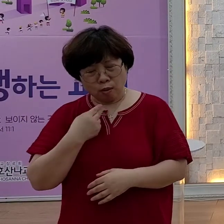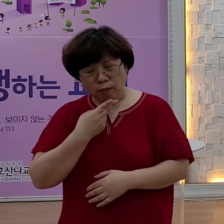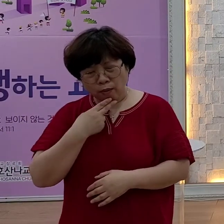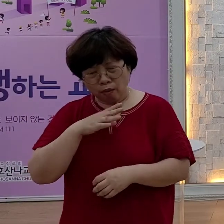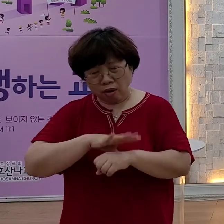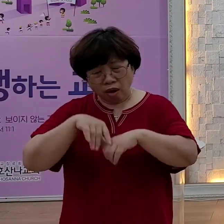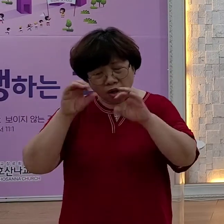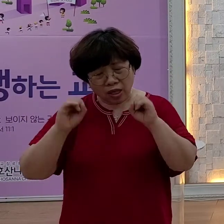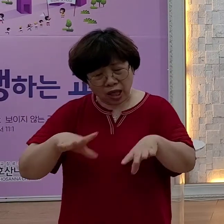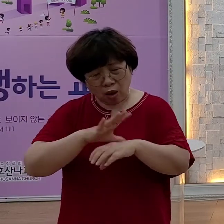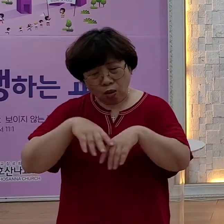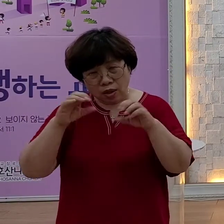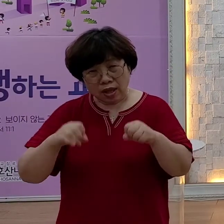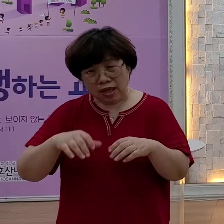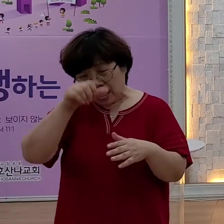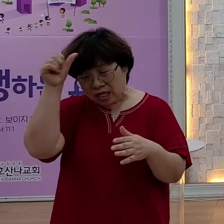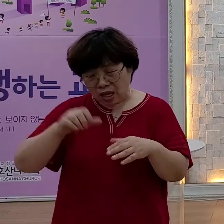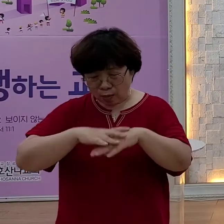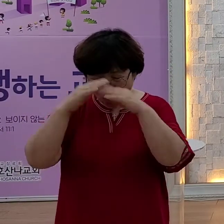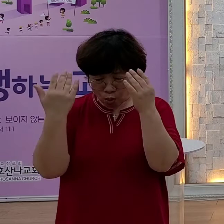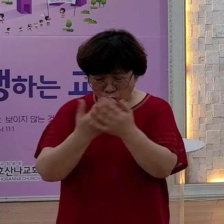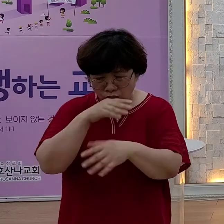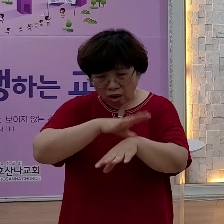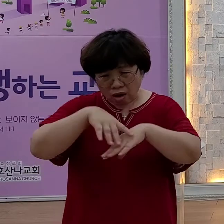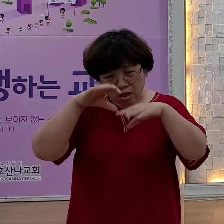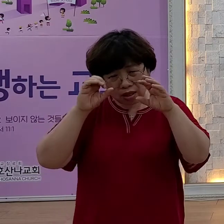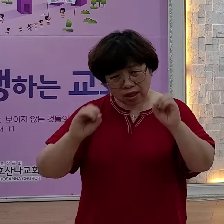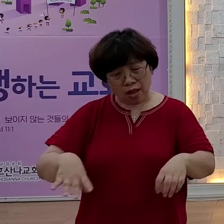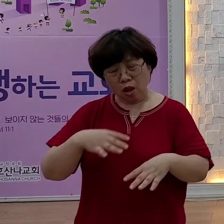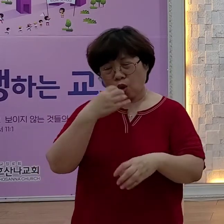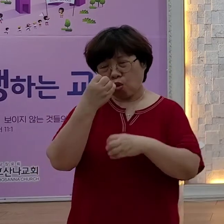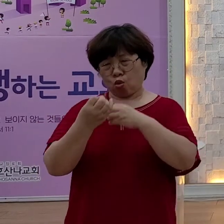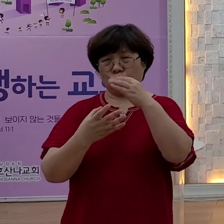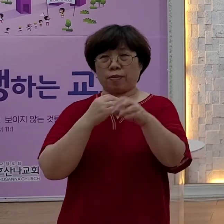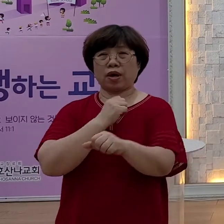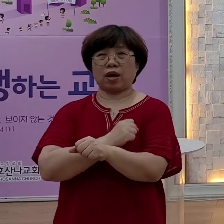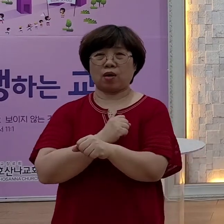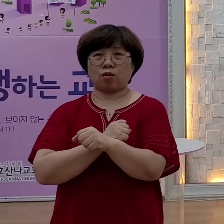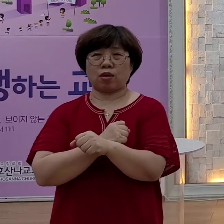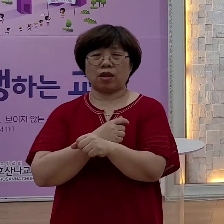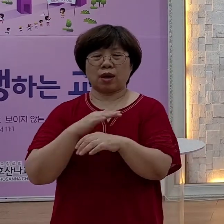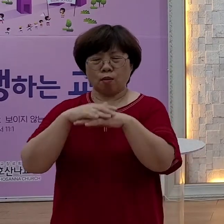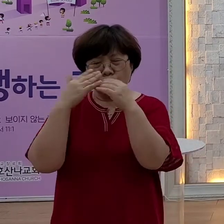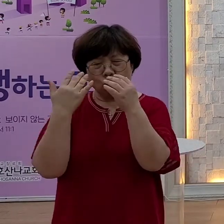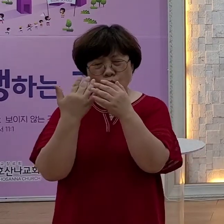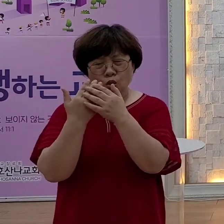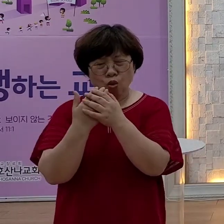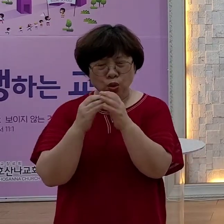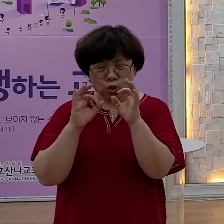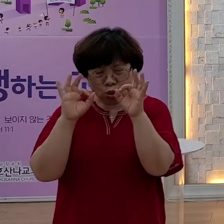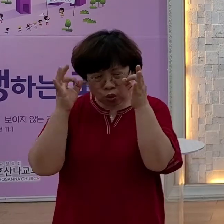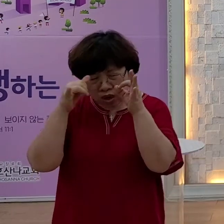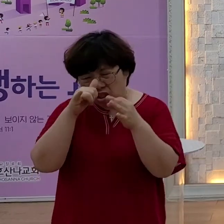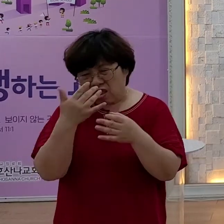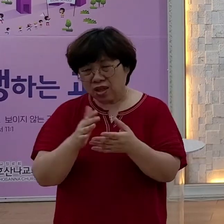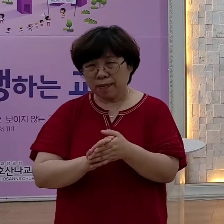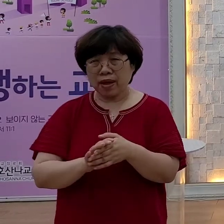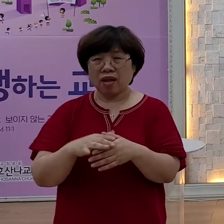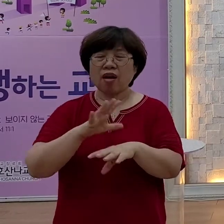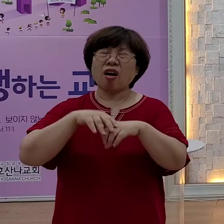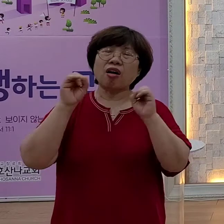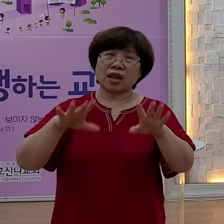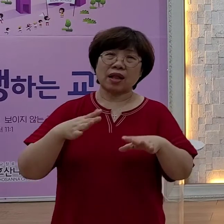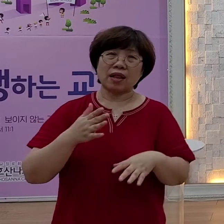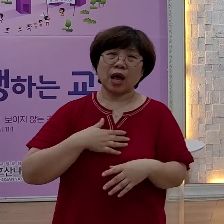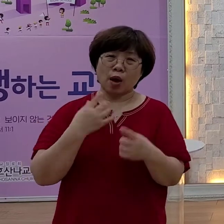이 인생 모든 만사가 다 헛되고 헛되다. 내가 다 해봤는데 헛되고 헛되다. 나보다